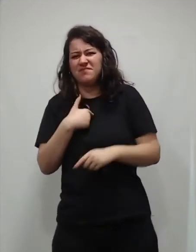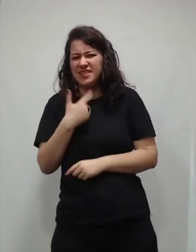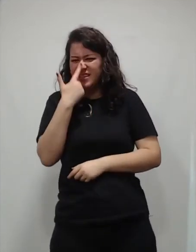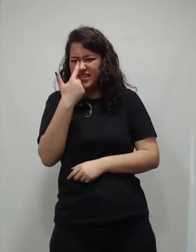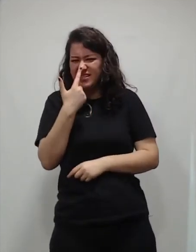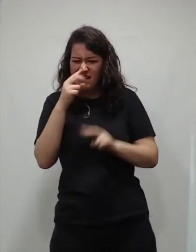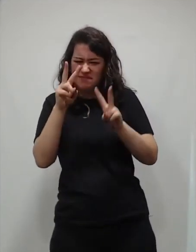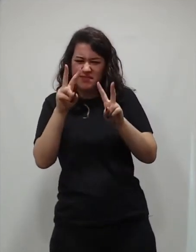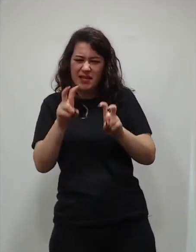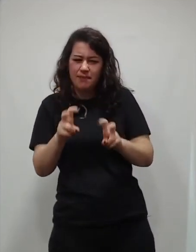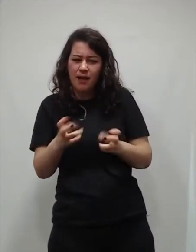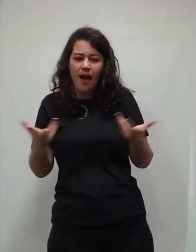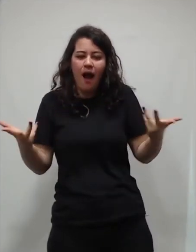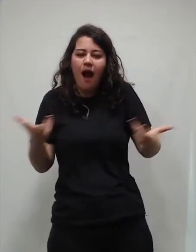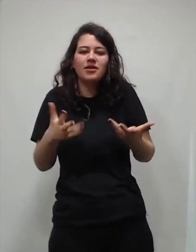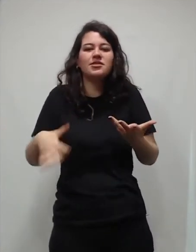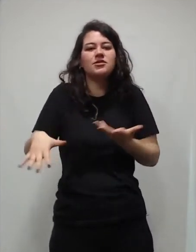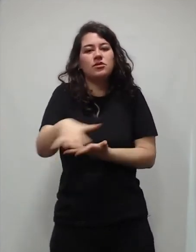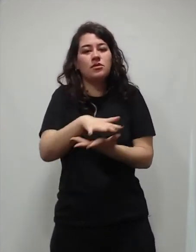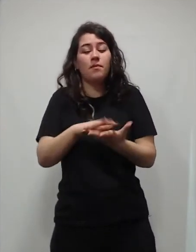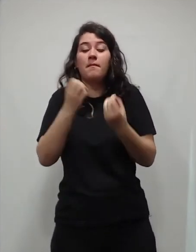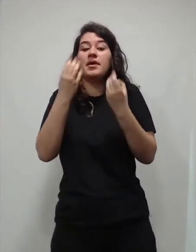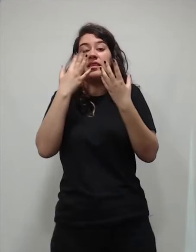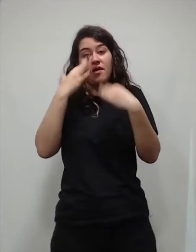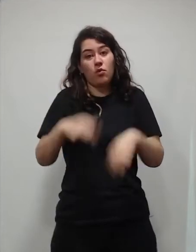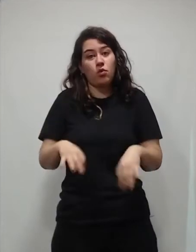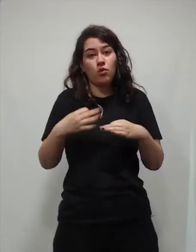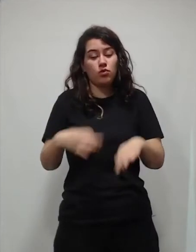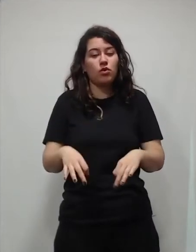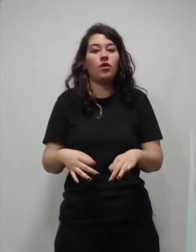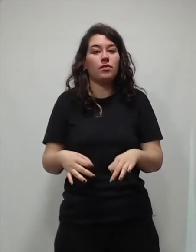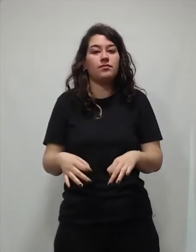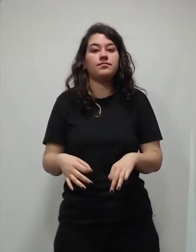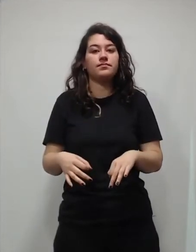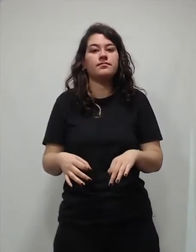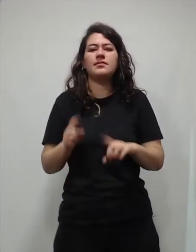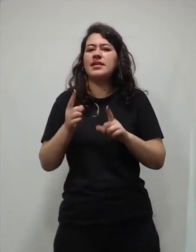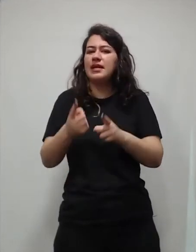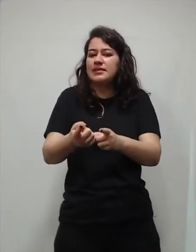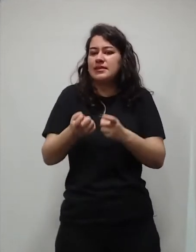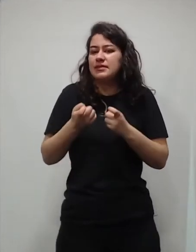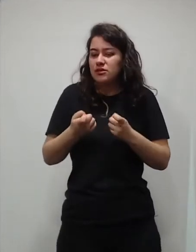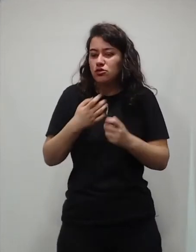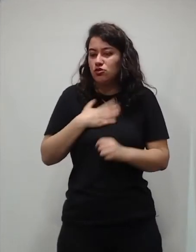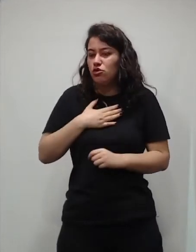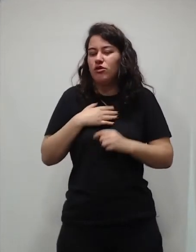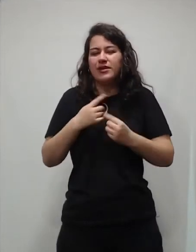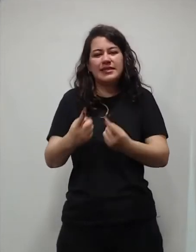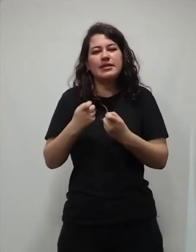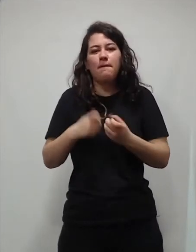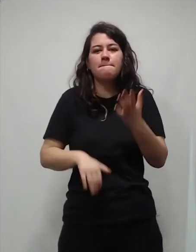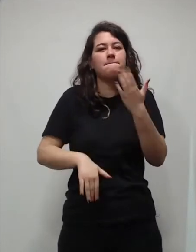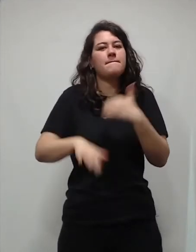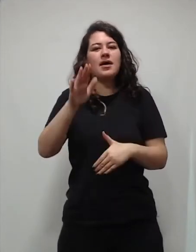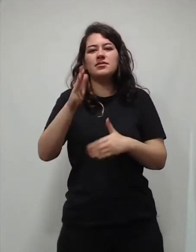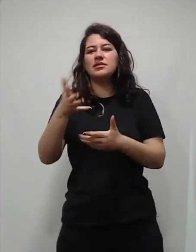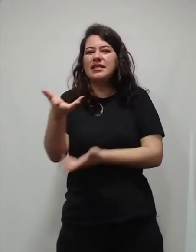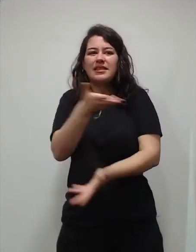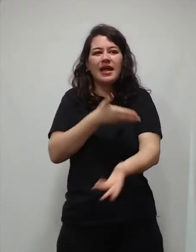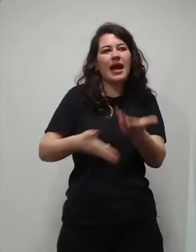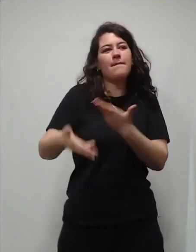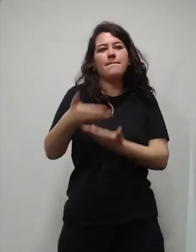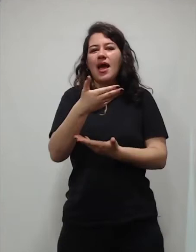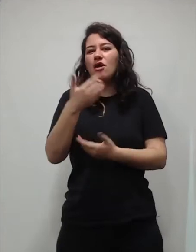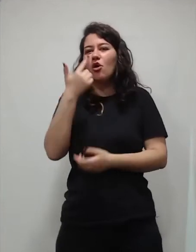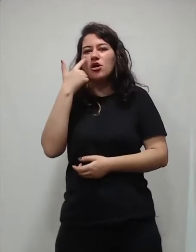colocar estas cuestiones, porque justamente lo que más necesito personalmente es como intercambiar con el